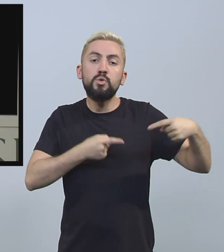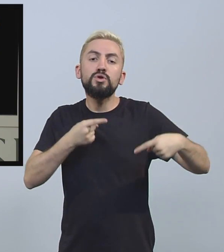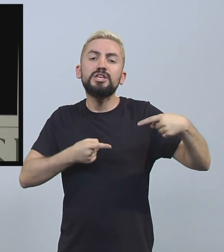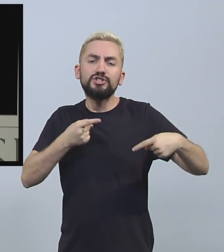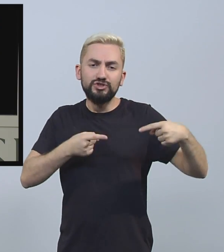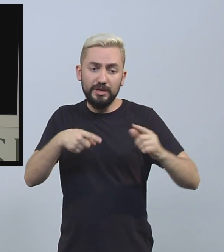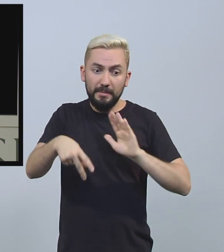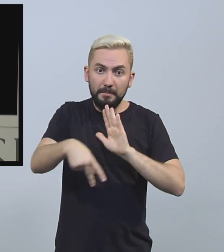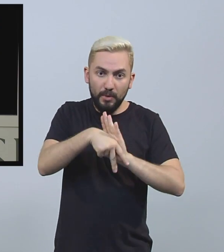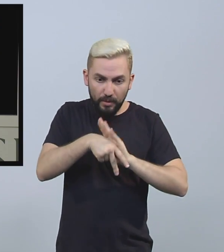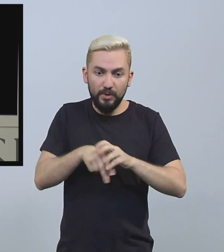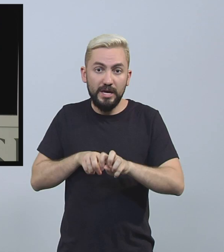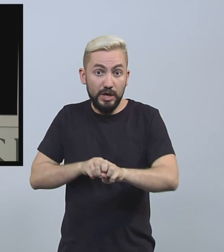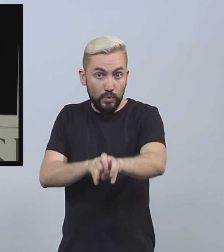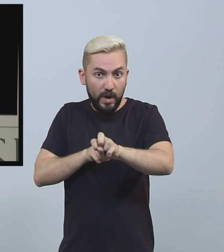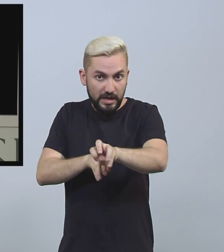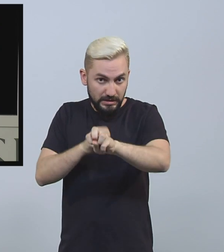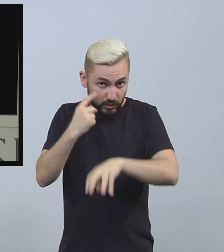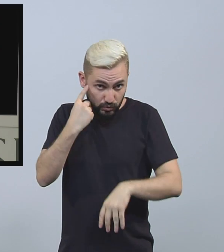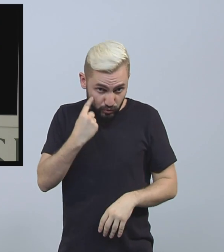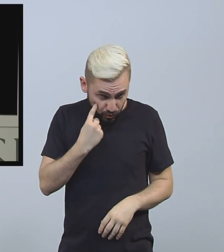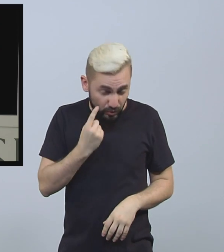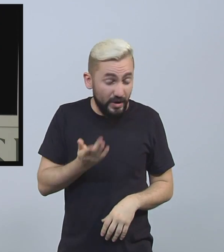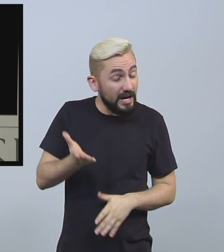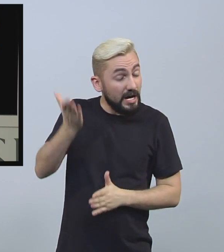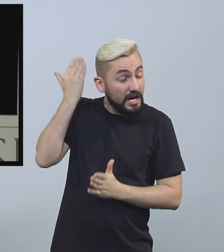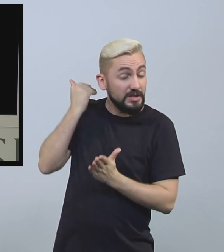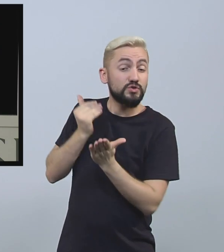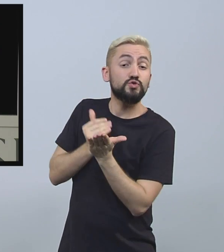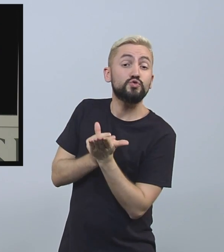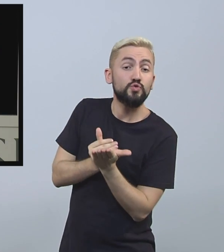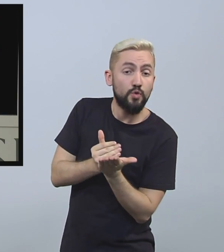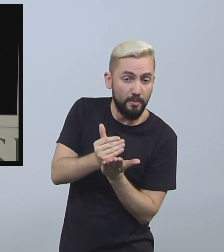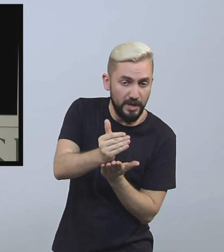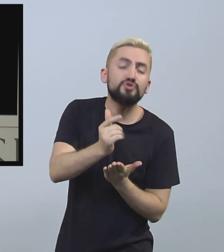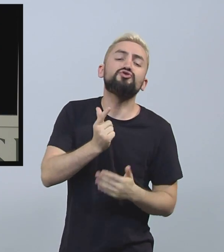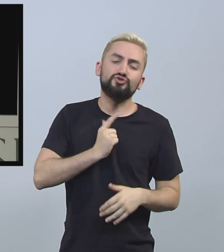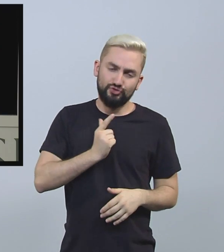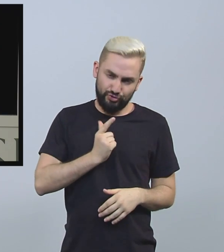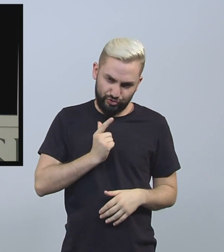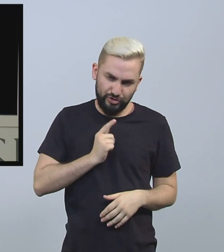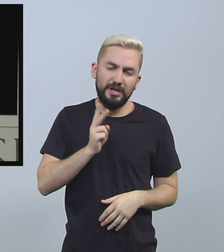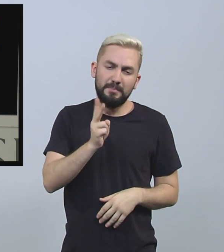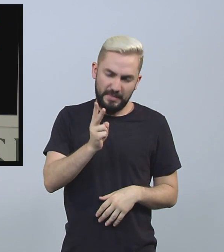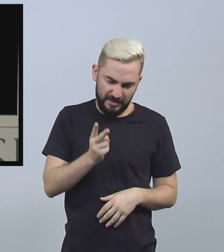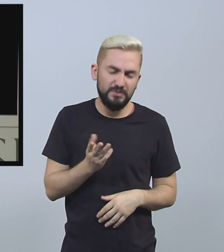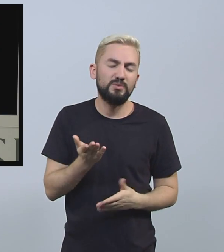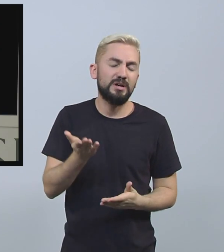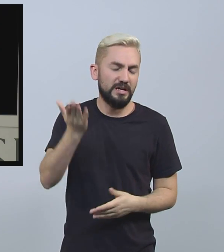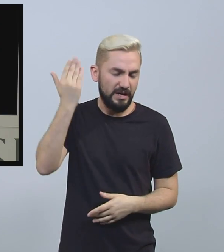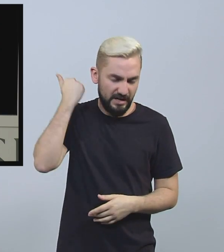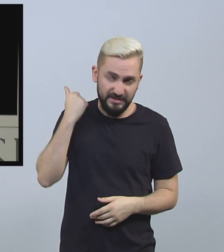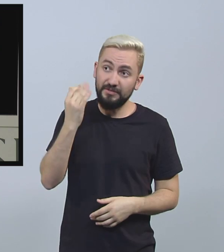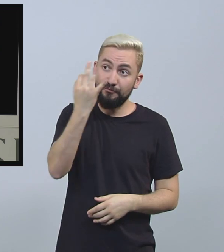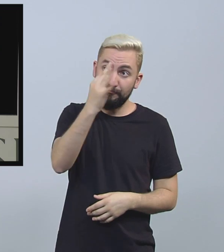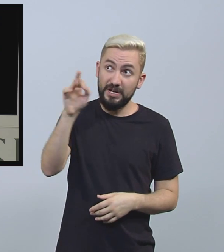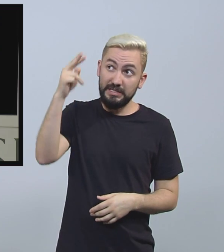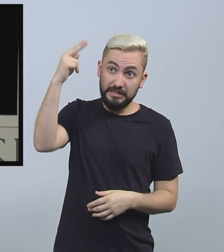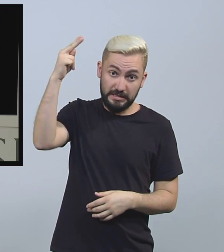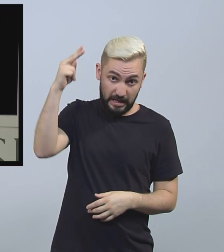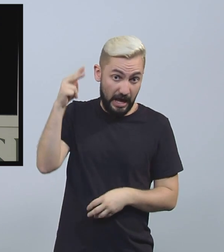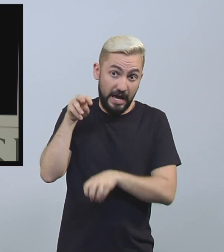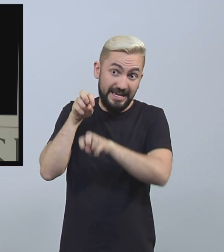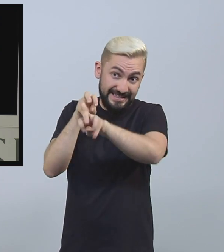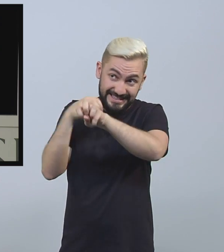a gente pode dizer que, inicialmente, a educação de surdos foi influenciada pelo método francês, dado